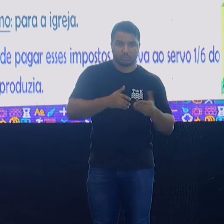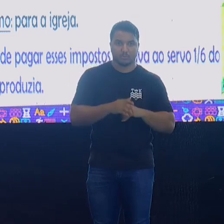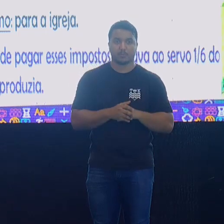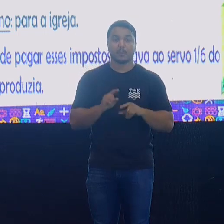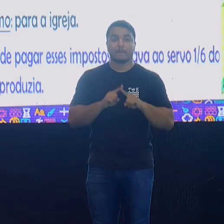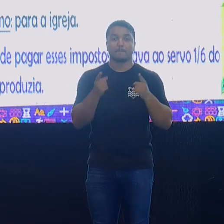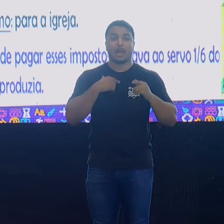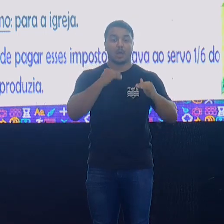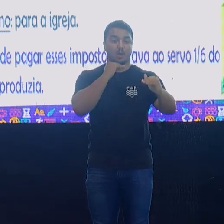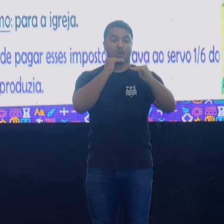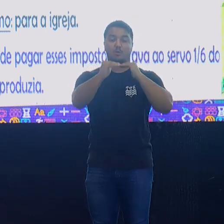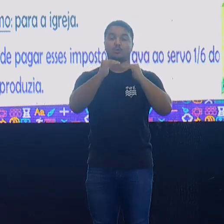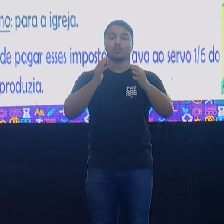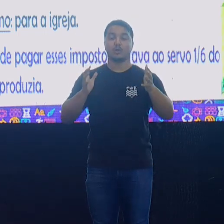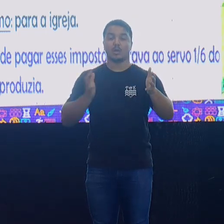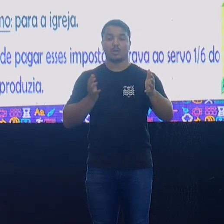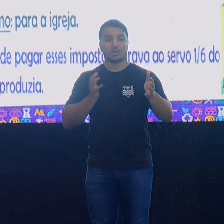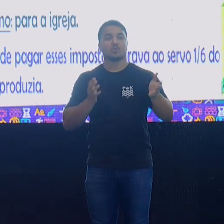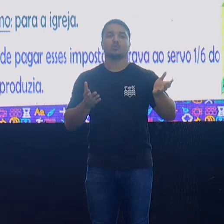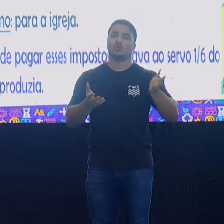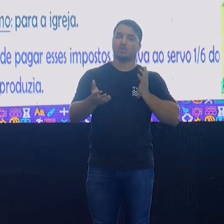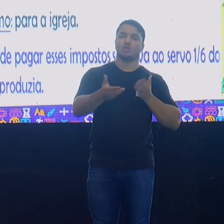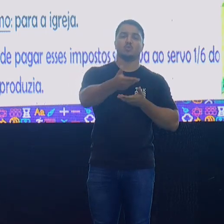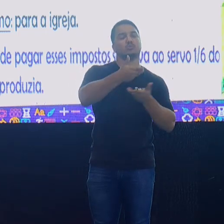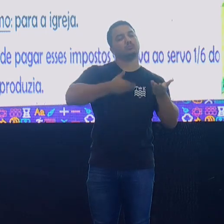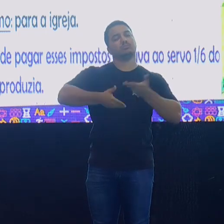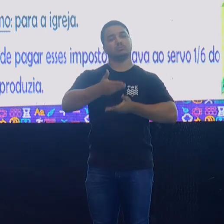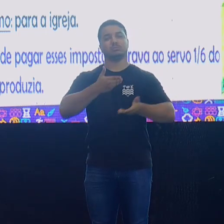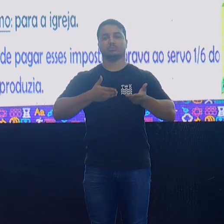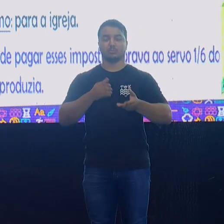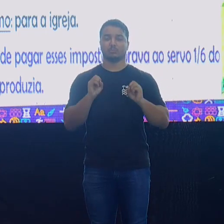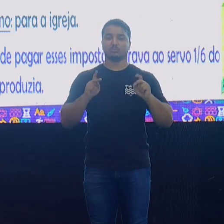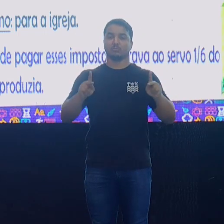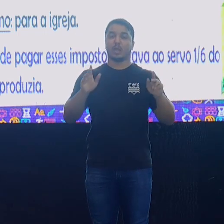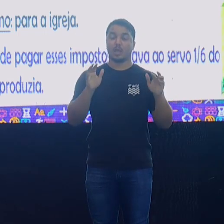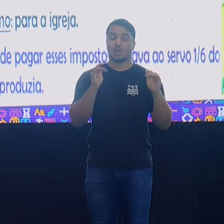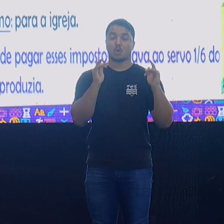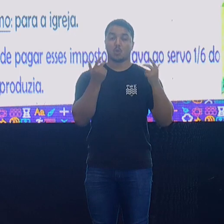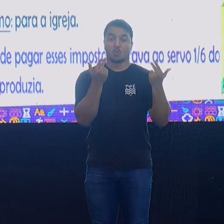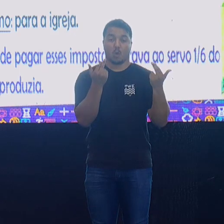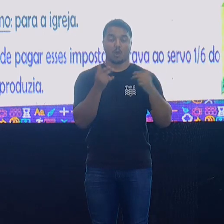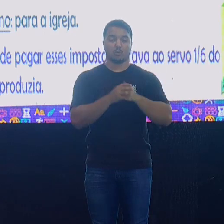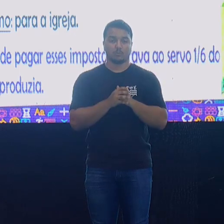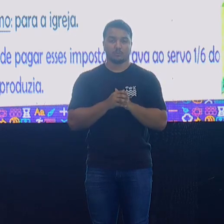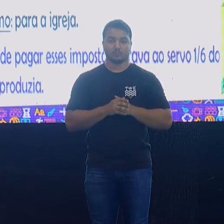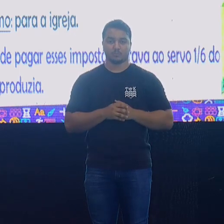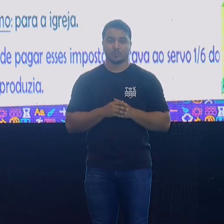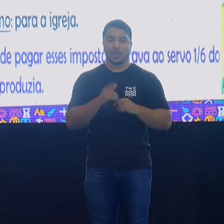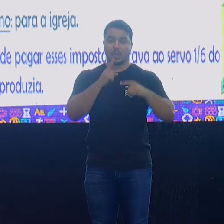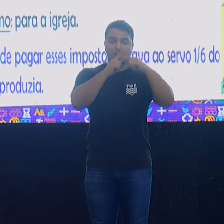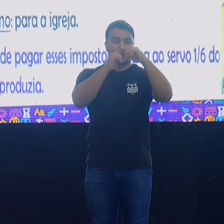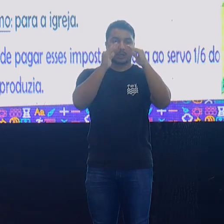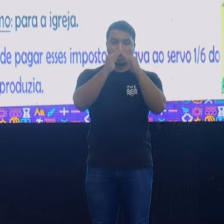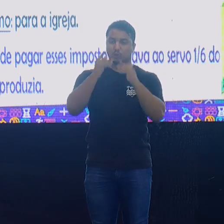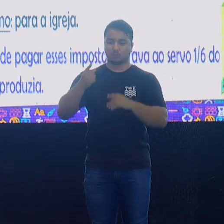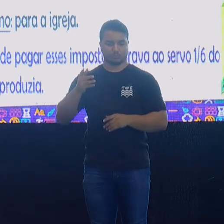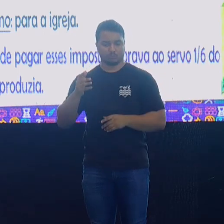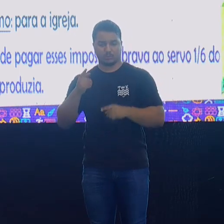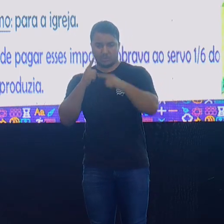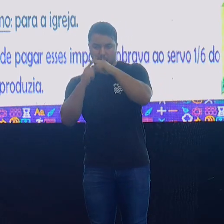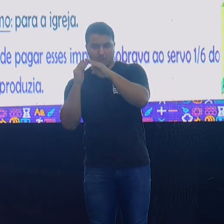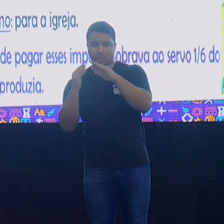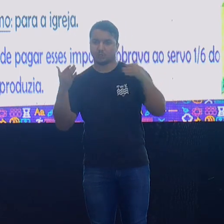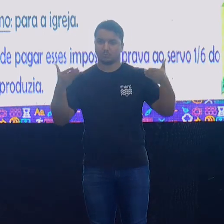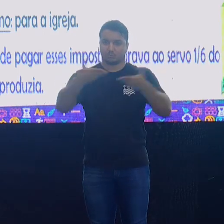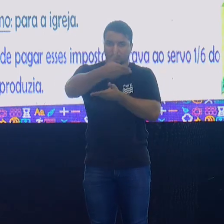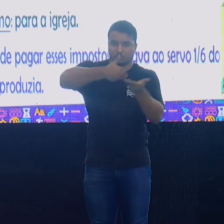Relação horizontal, nobre com nobre, classe semelhante. Clero com clero, classe